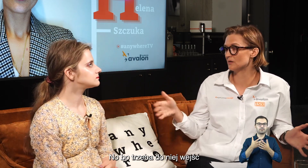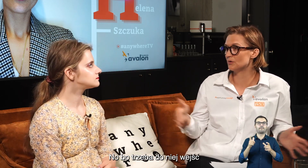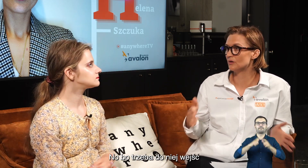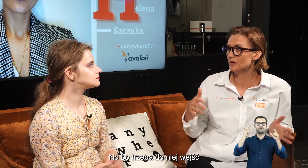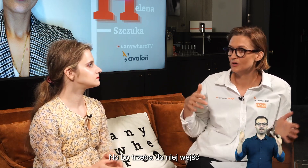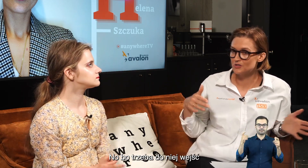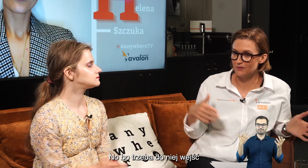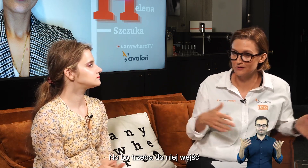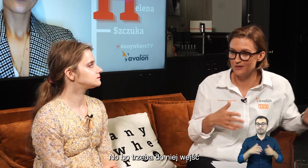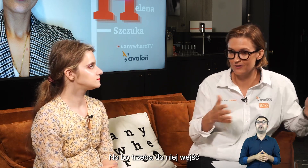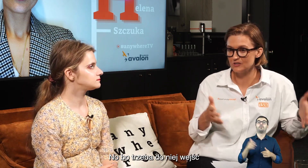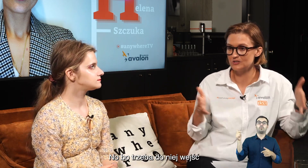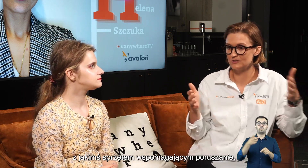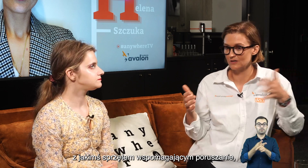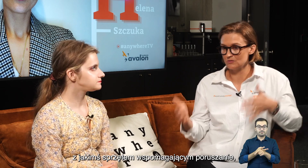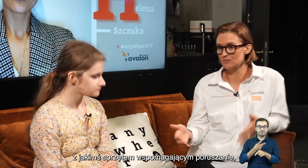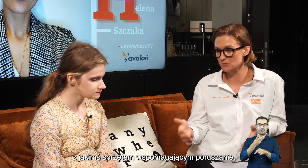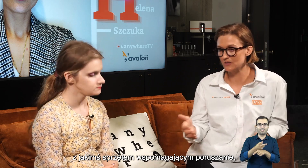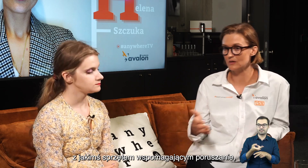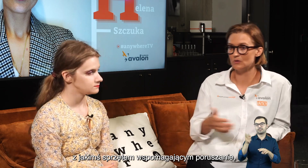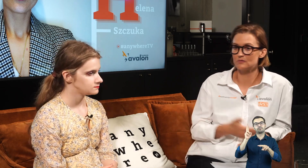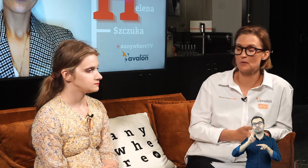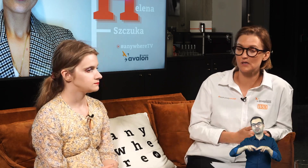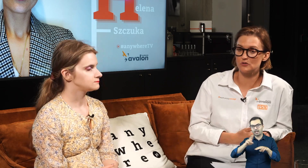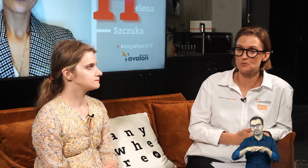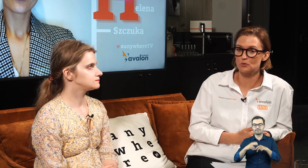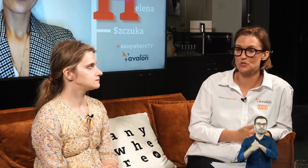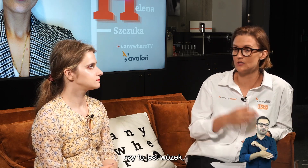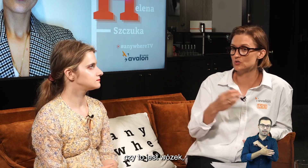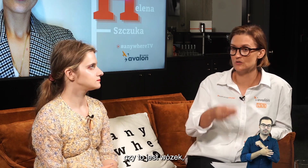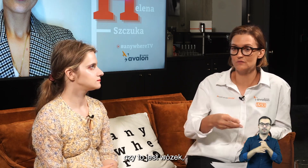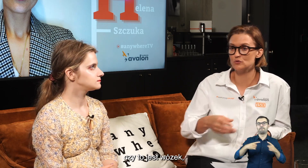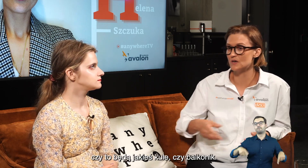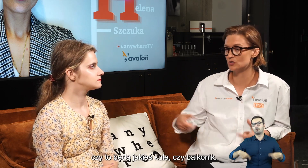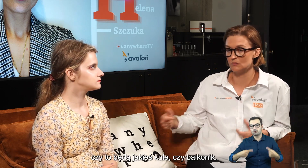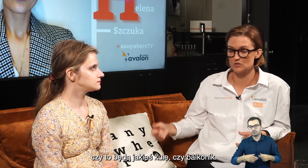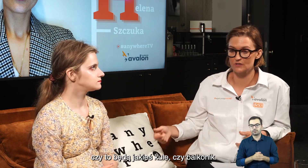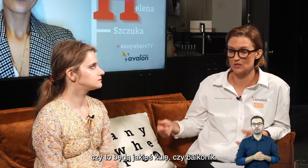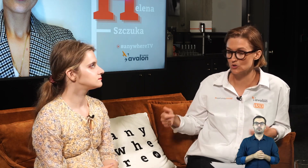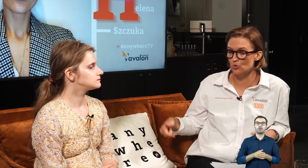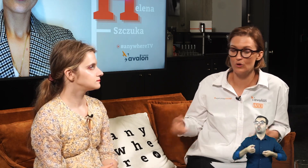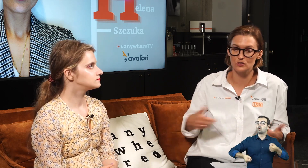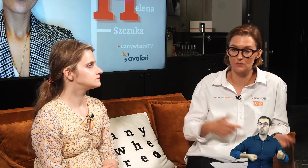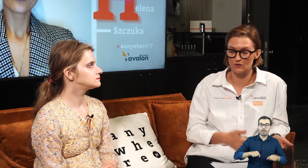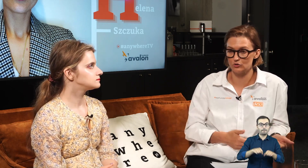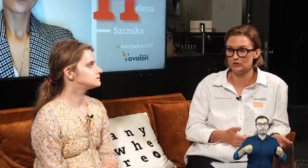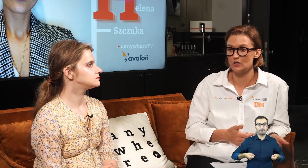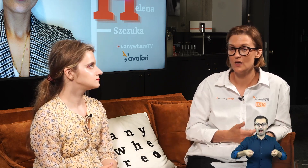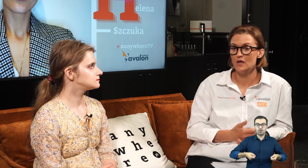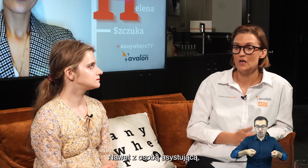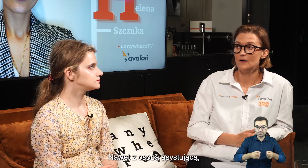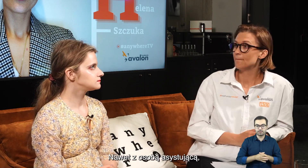duża? No bo trzeba do niej wejść z jakimś tam sprzętem wspomagającym poruszanie, czy to jest wózek, czy to będzie właśnie jakieś kule, czy